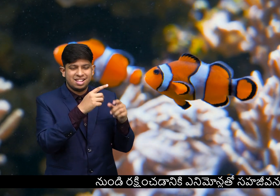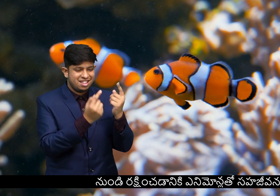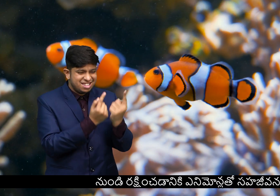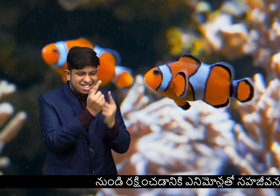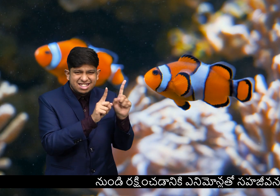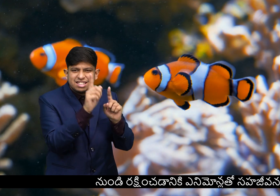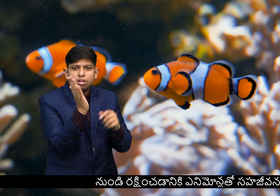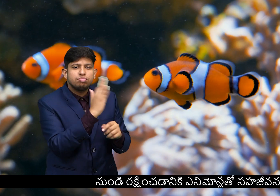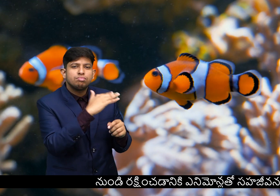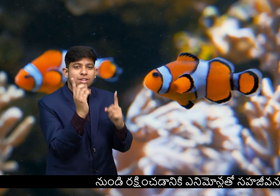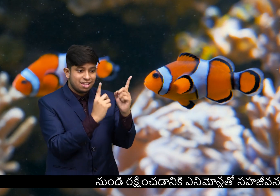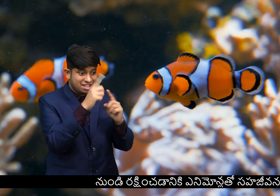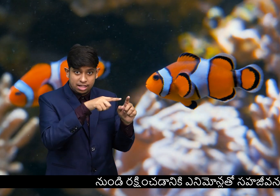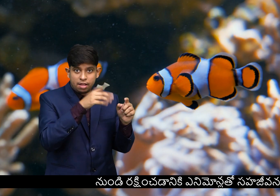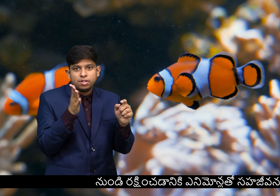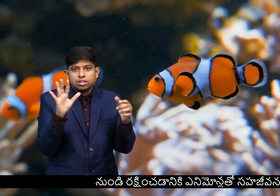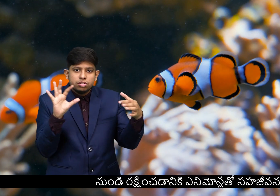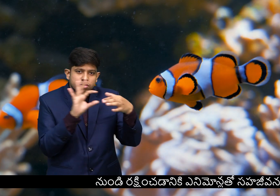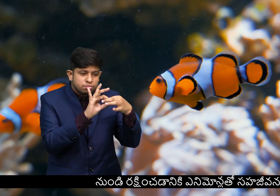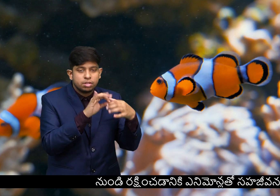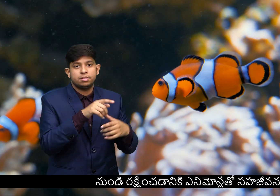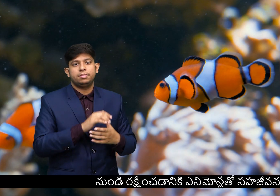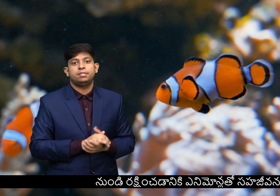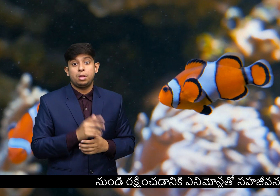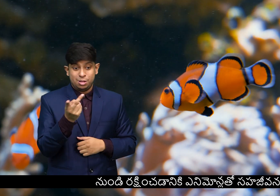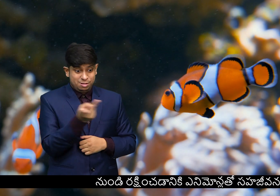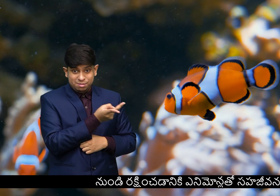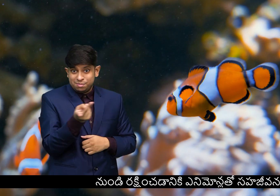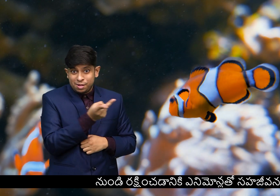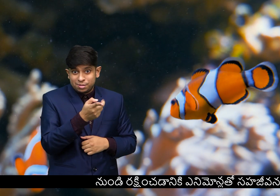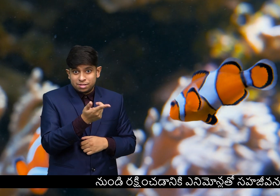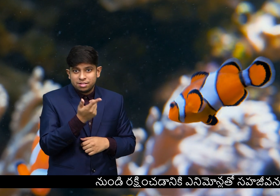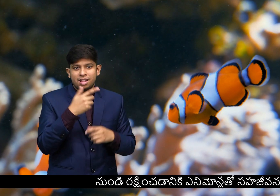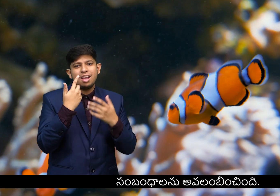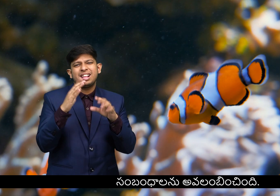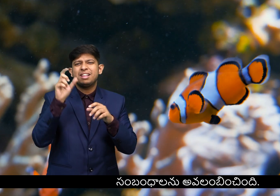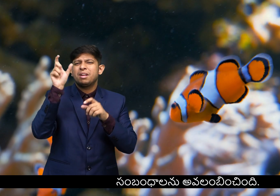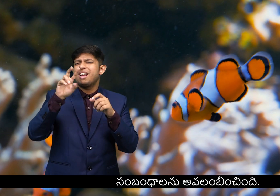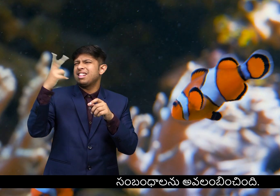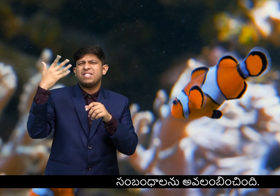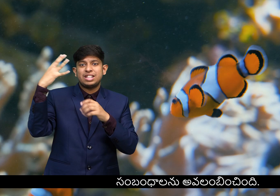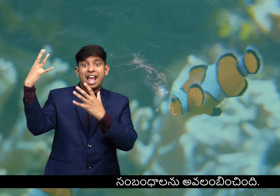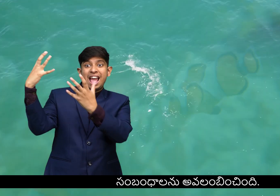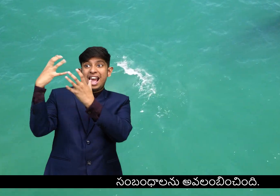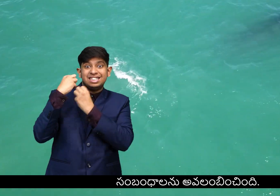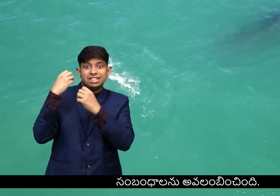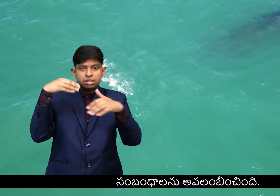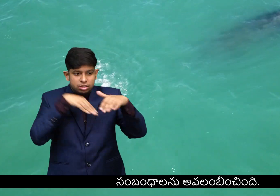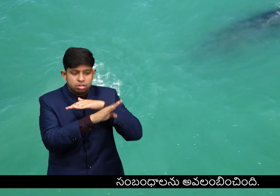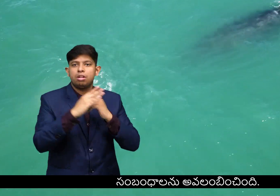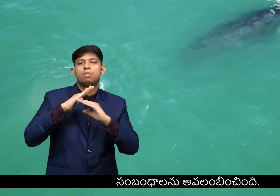జంతువుల నుండి రక్షించడానికి ఎనిమాన్లతో సహజీవన సంబంధాలను